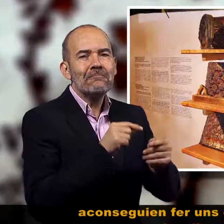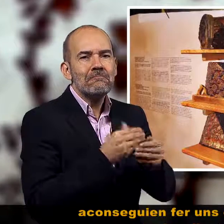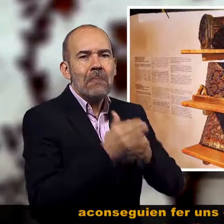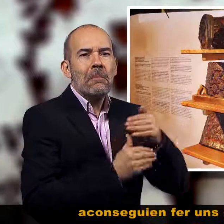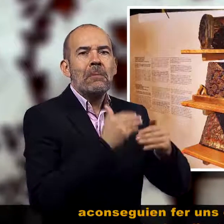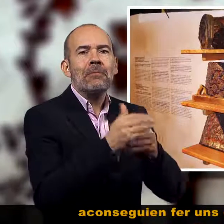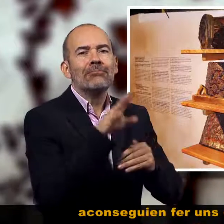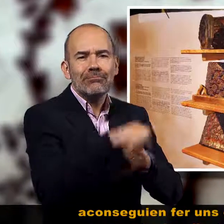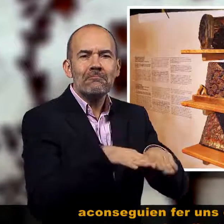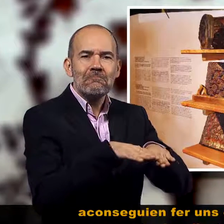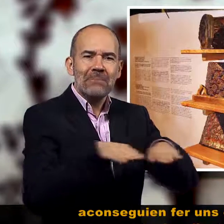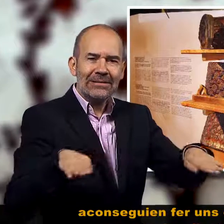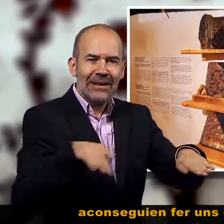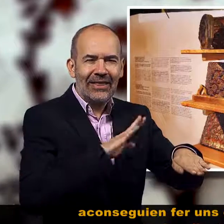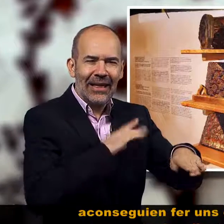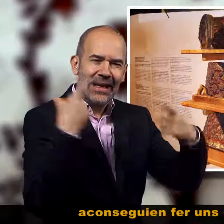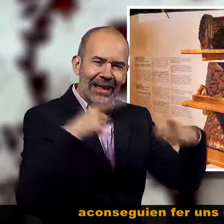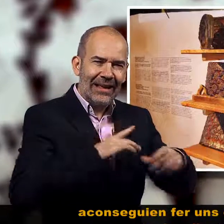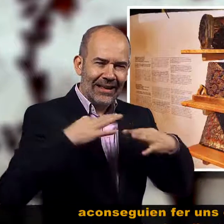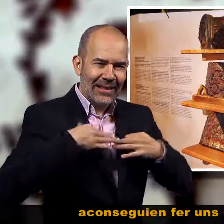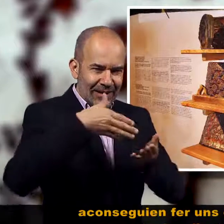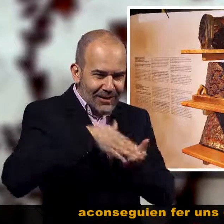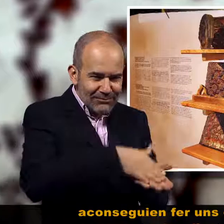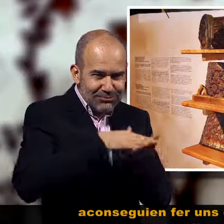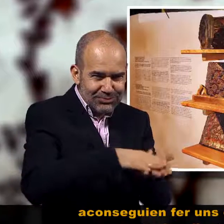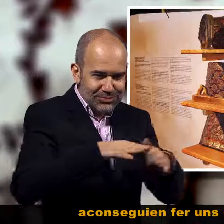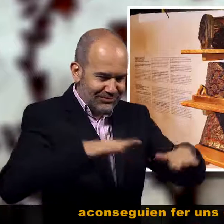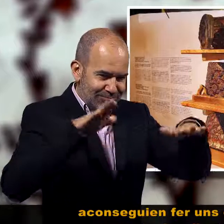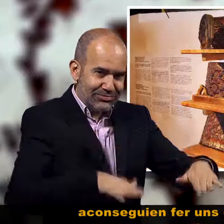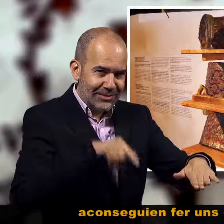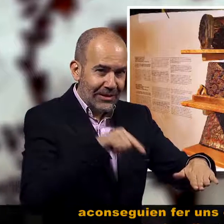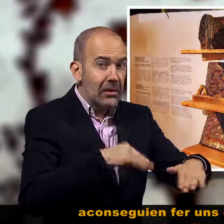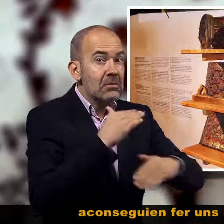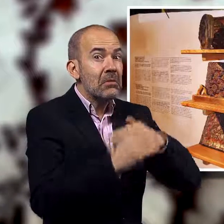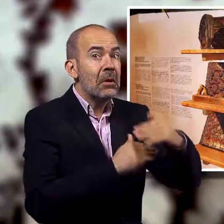taules d'estampació. Primer 2, després 4, tota una